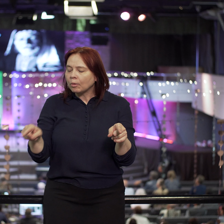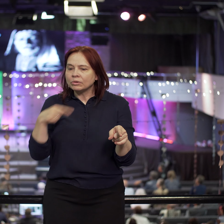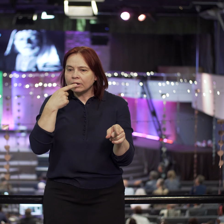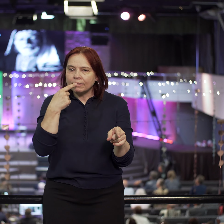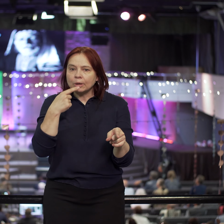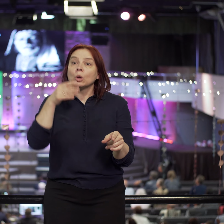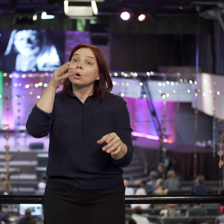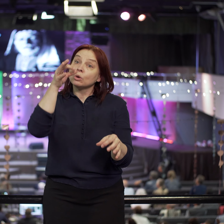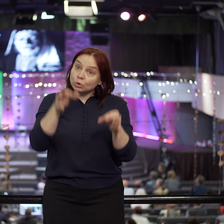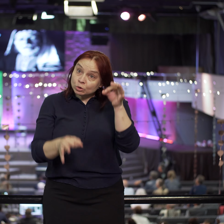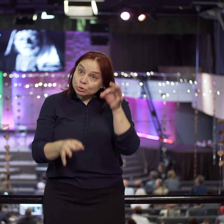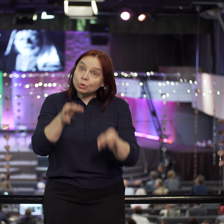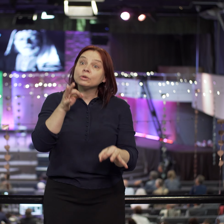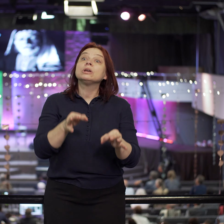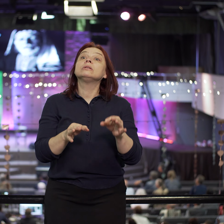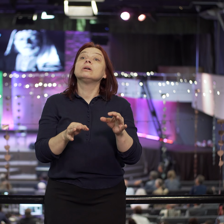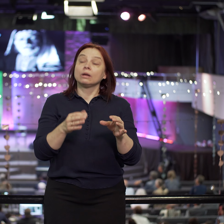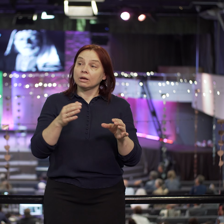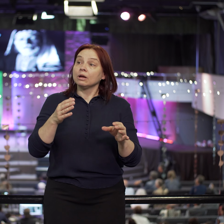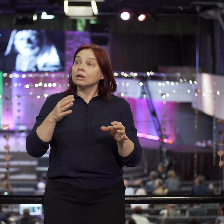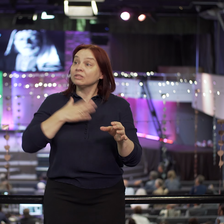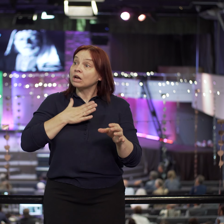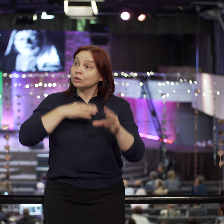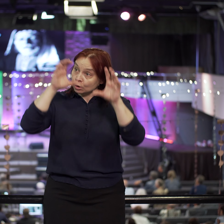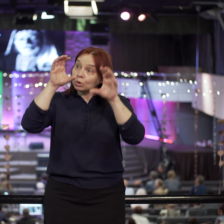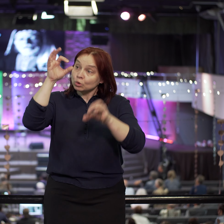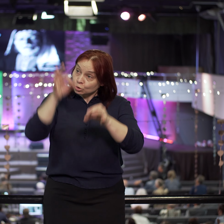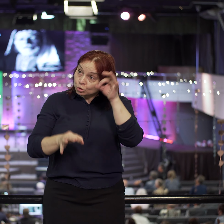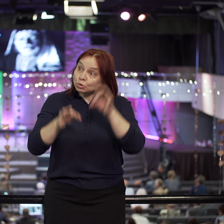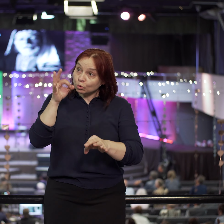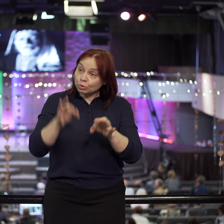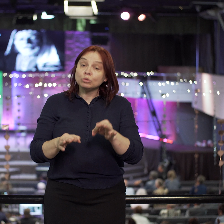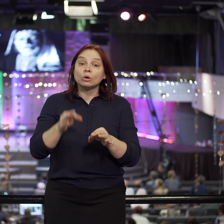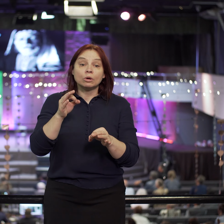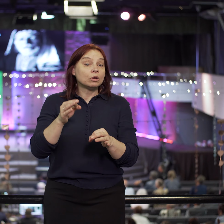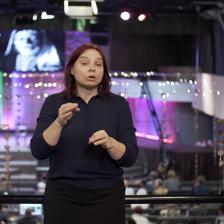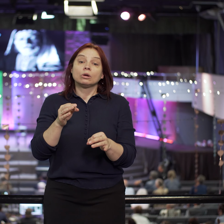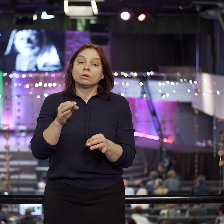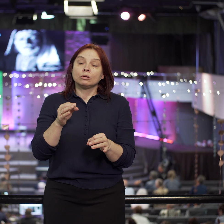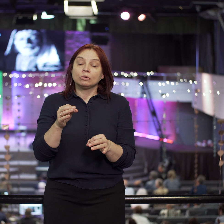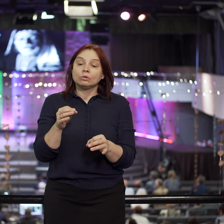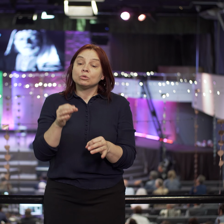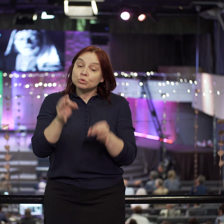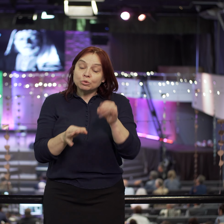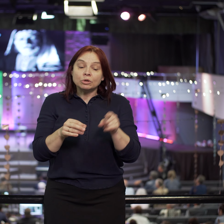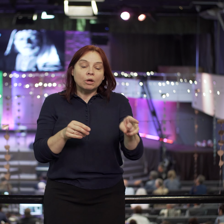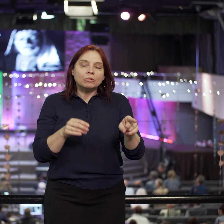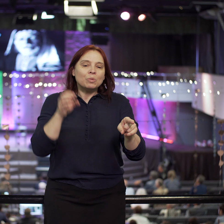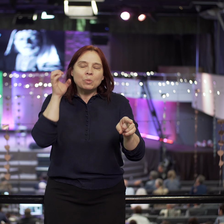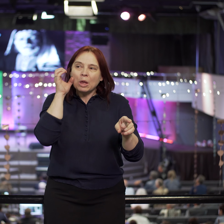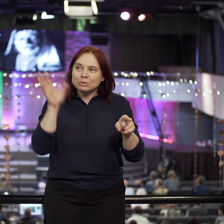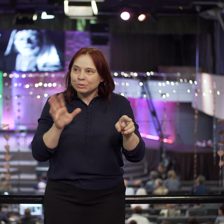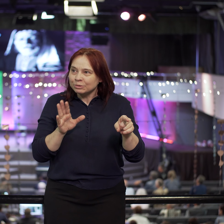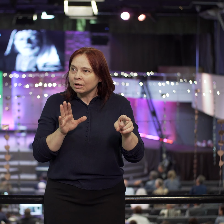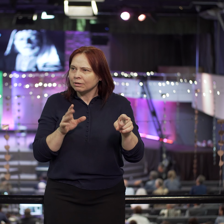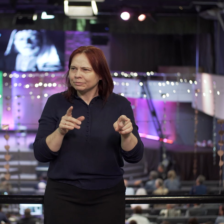человека, если прежде его не выслушает? И тогда его обсмеяли. Ну как обсмеяли, сказали, не ты ли из Галилеи